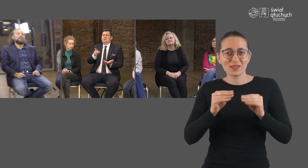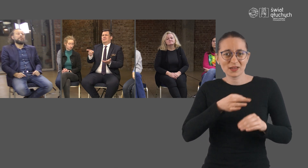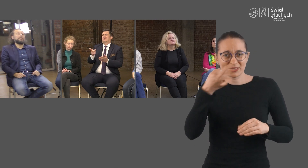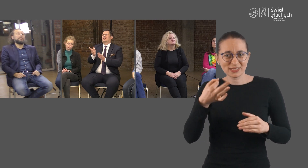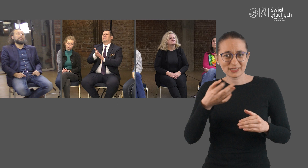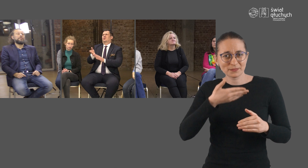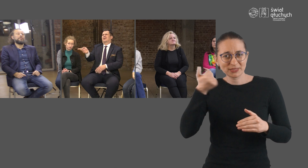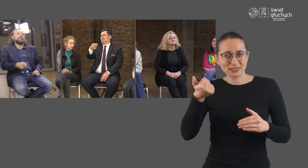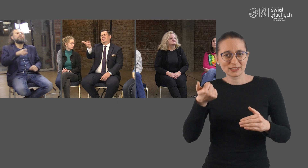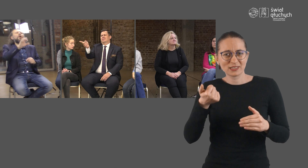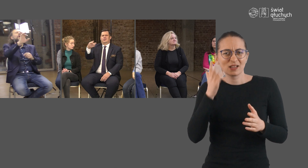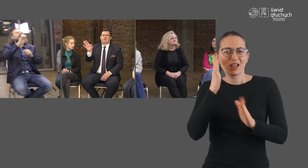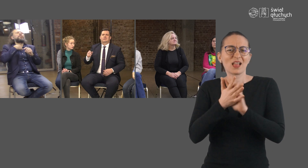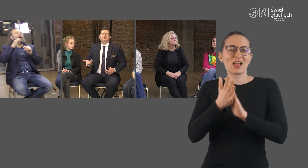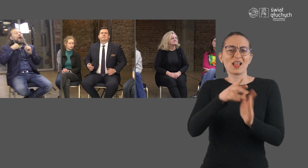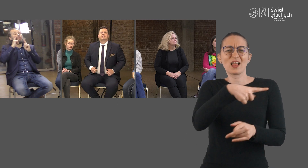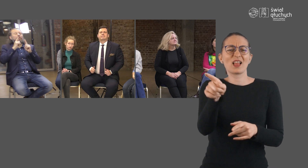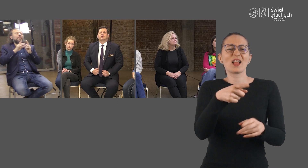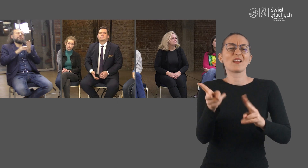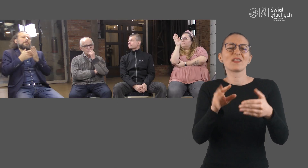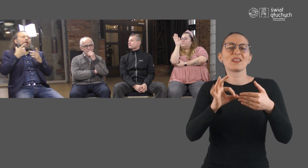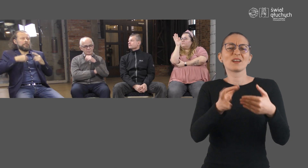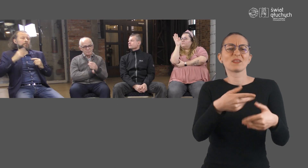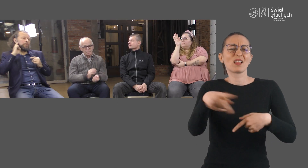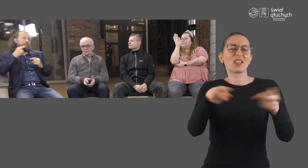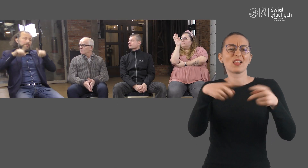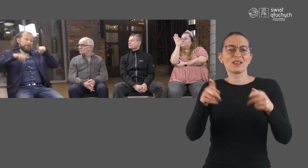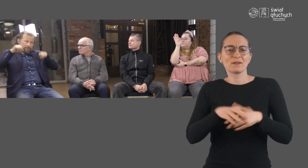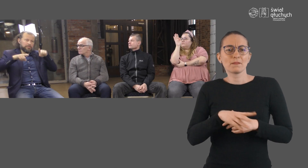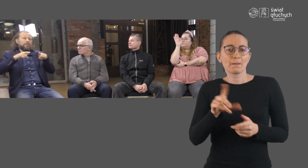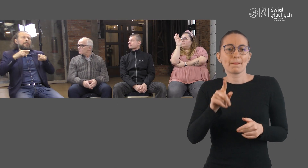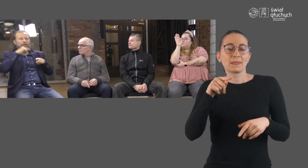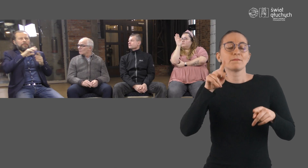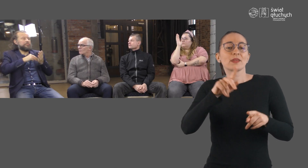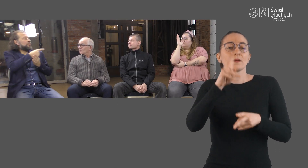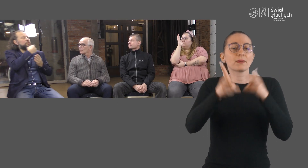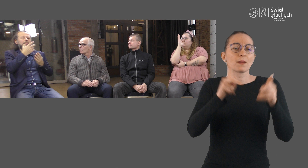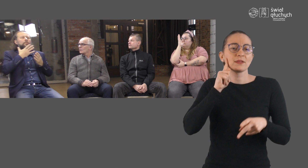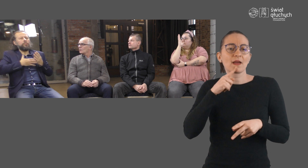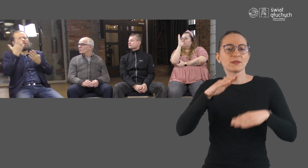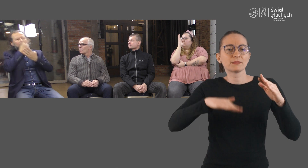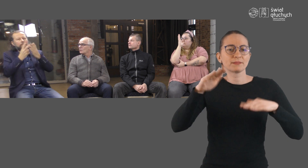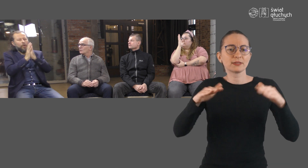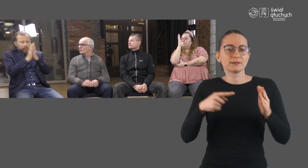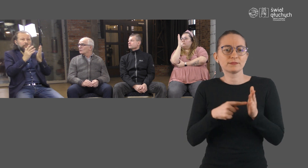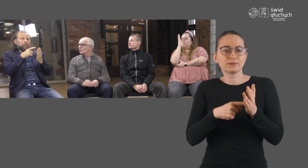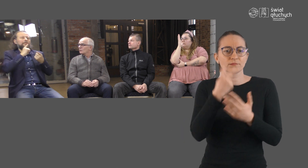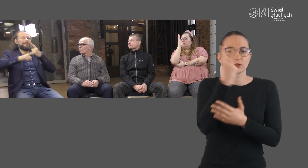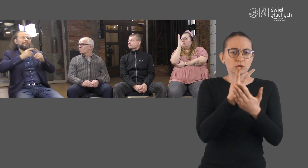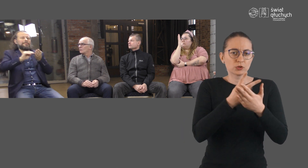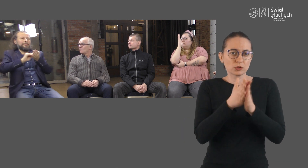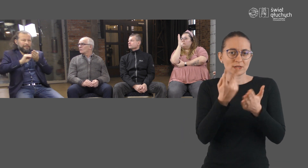jestem debilem, weź przetłumacz mi tam coś. Ja uważam na przykład, że osoby głuche to zależy. Na przykład